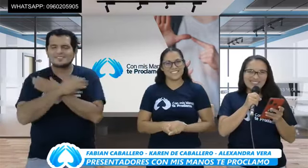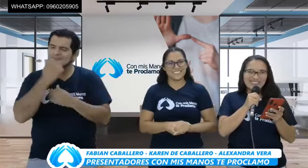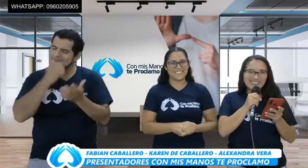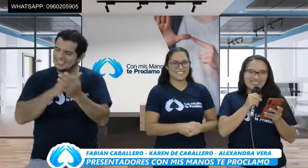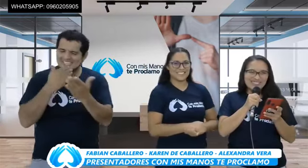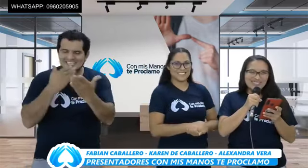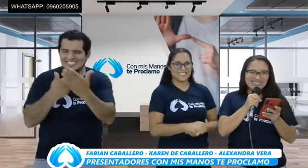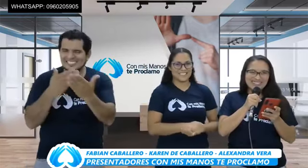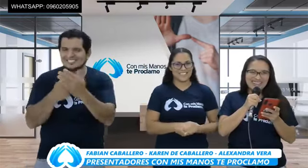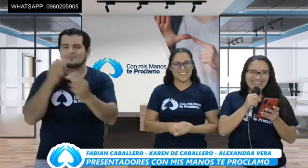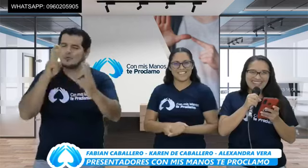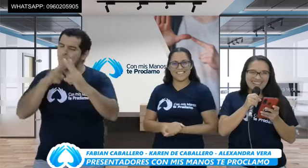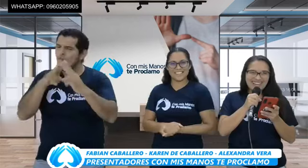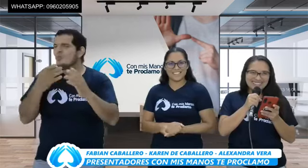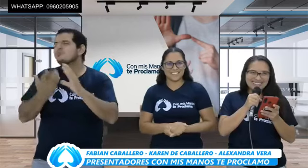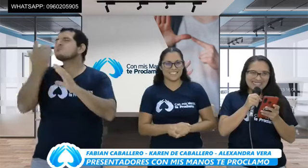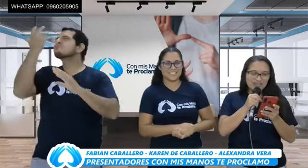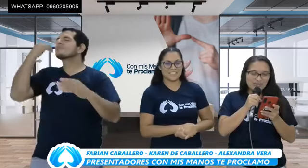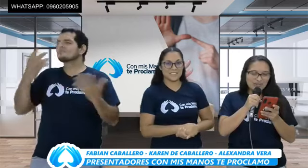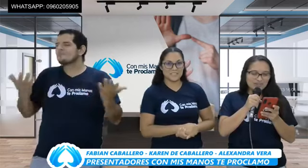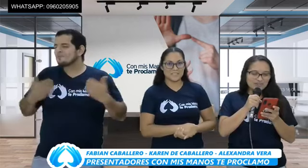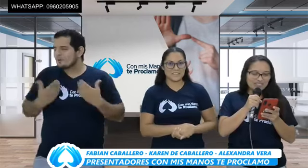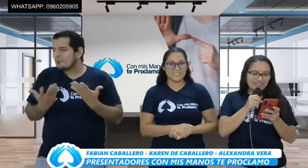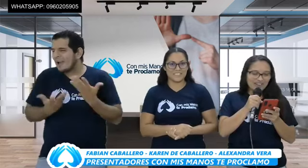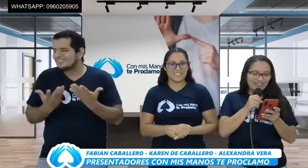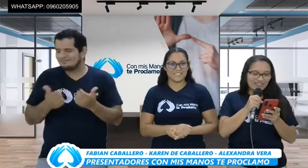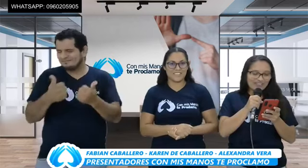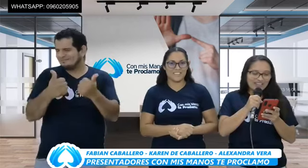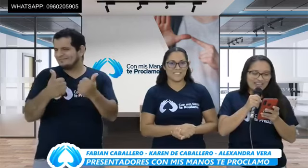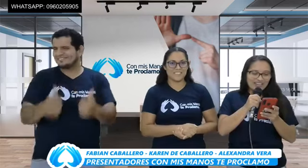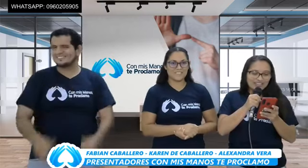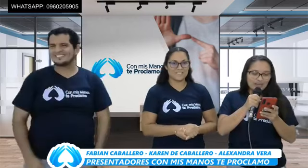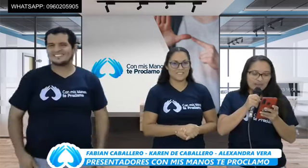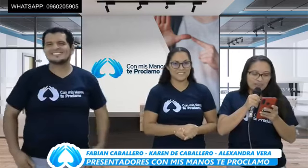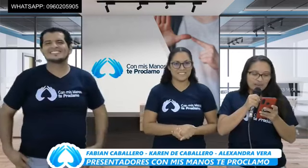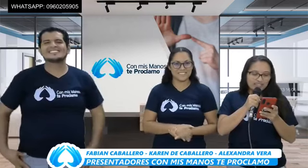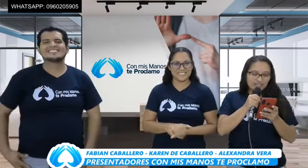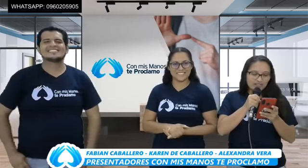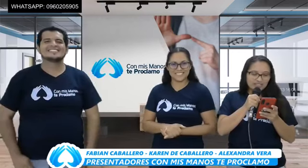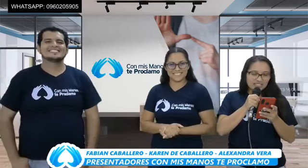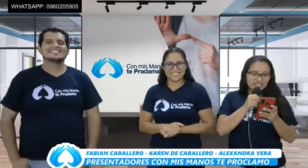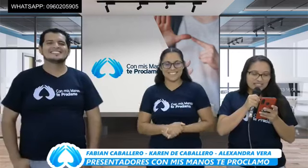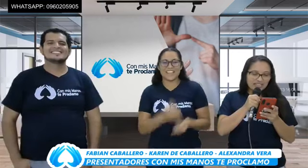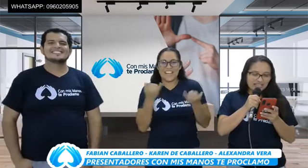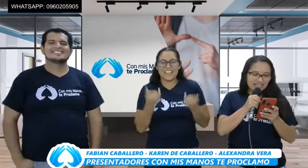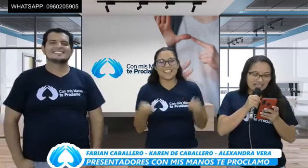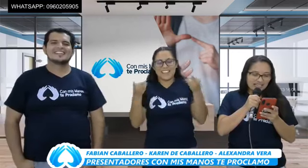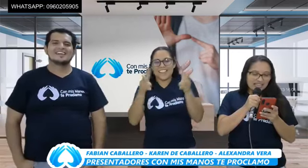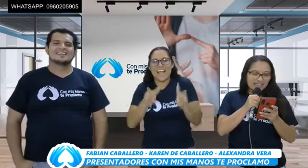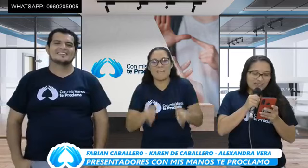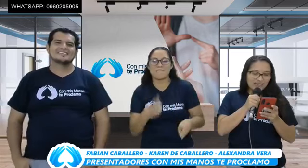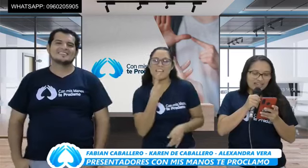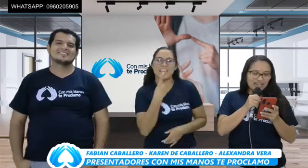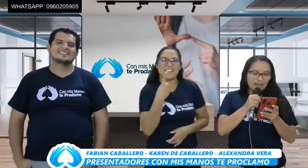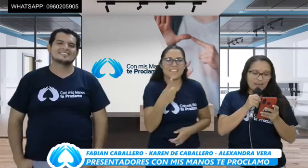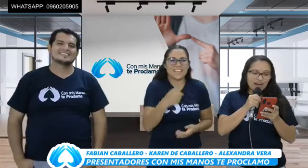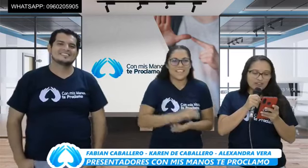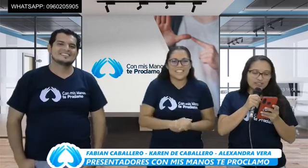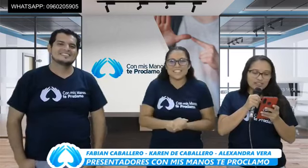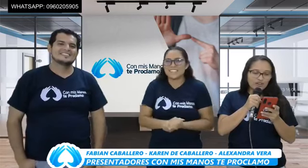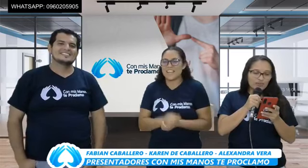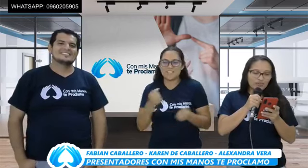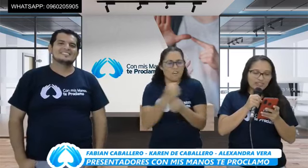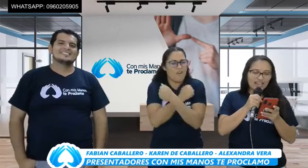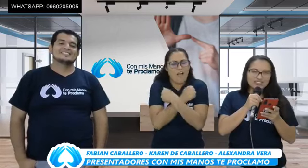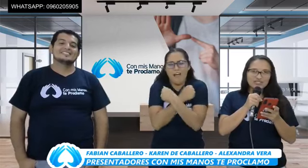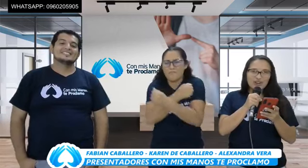Amén, dice Fabi. Muy bien, gracias. Saludos, mi estimado. También por aquí nos dice, qué bien